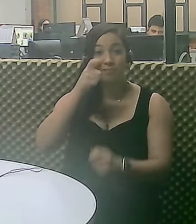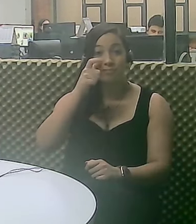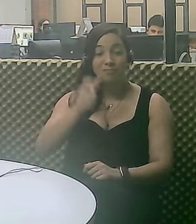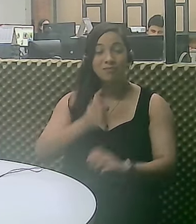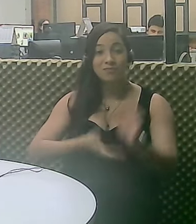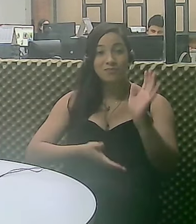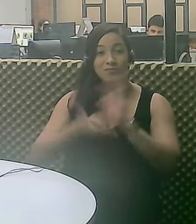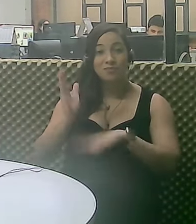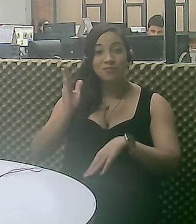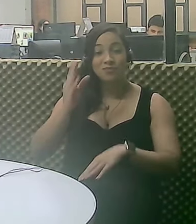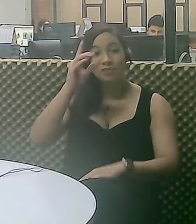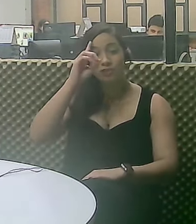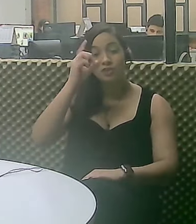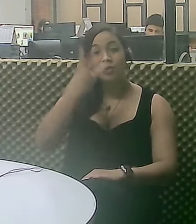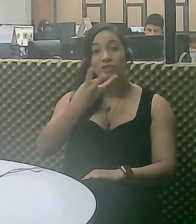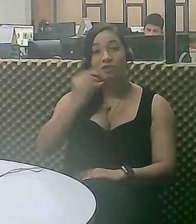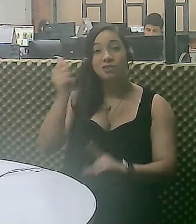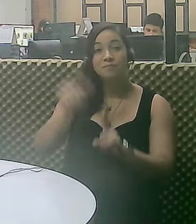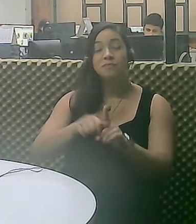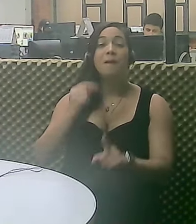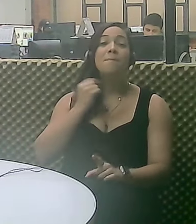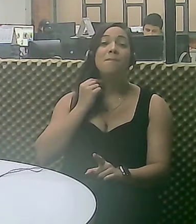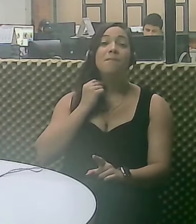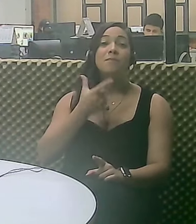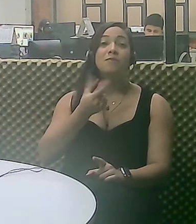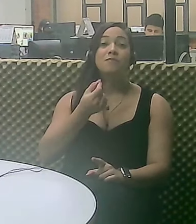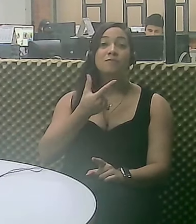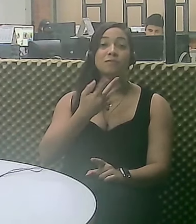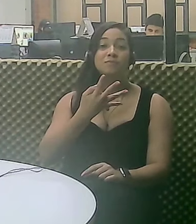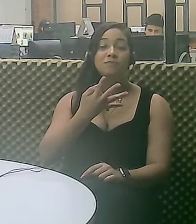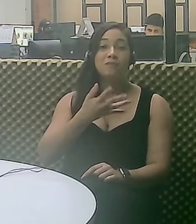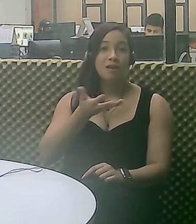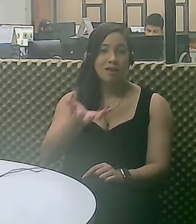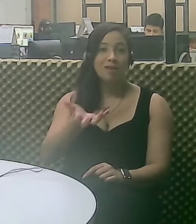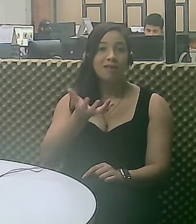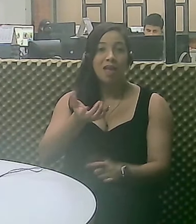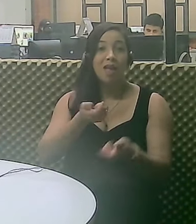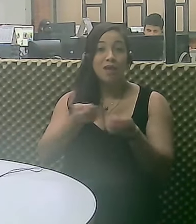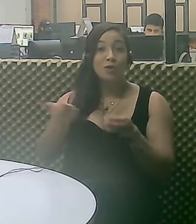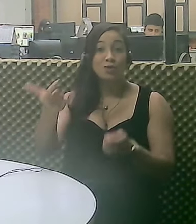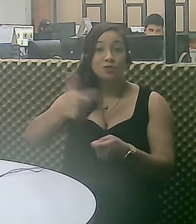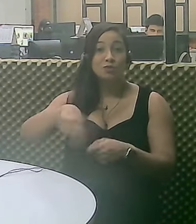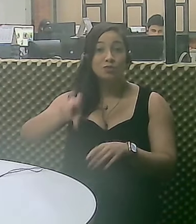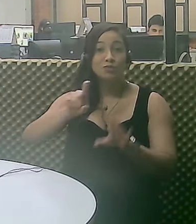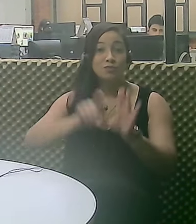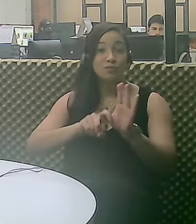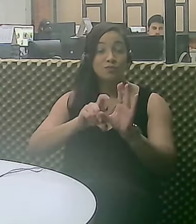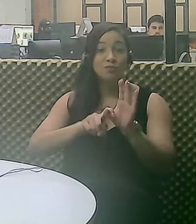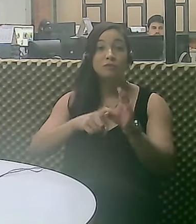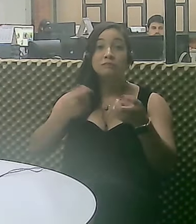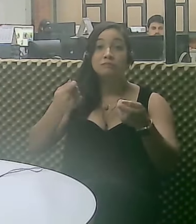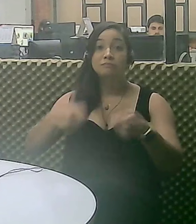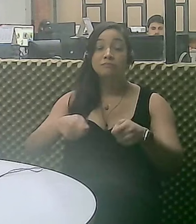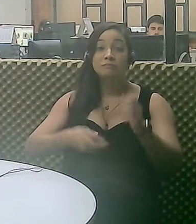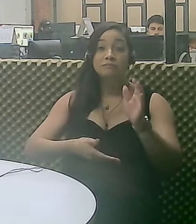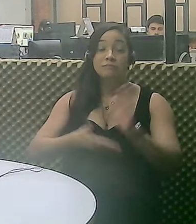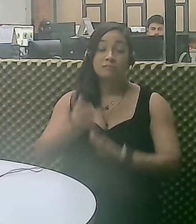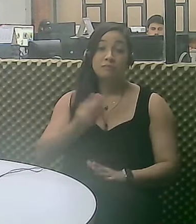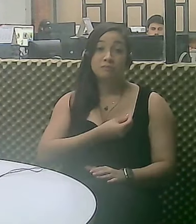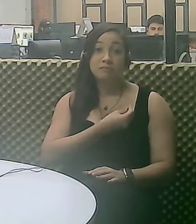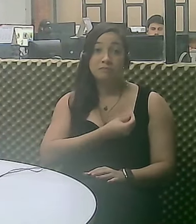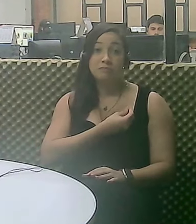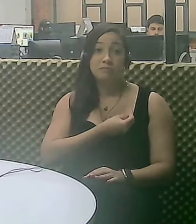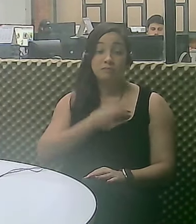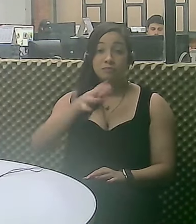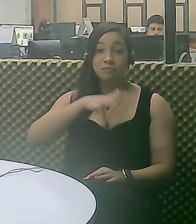interessados até o dia 30 de maio de 2024. Quem desejar renegociar suas dívidas deverá procurar pessoalmente